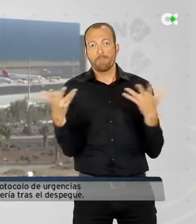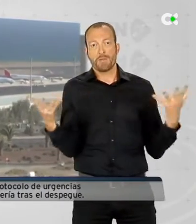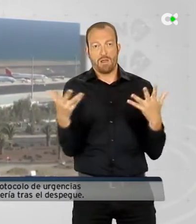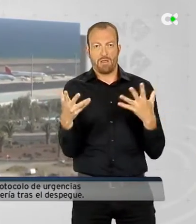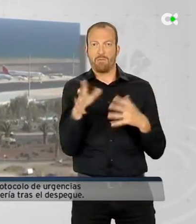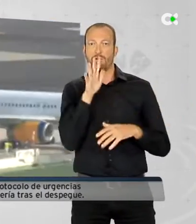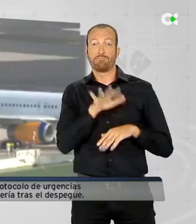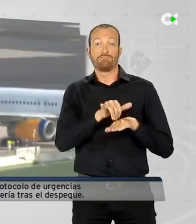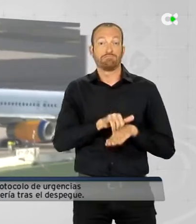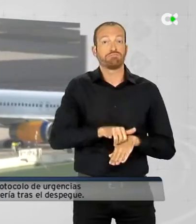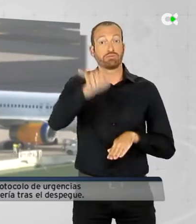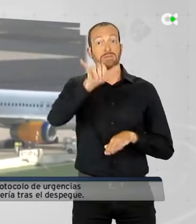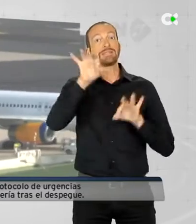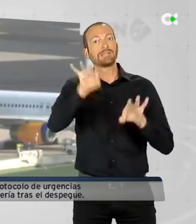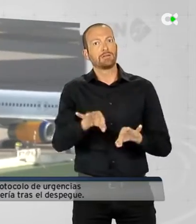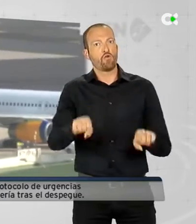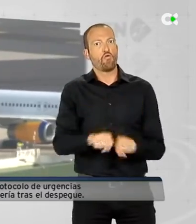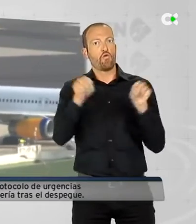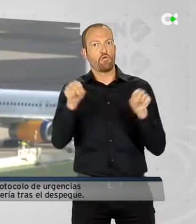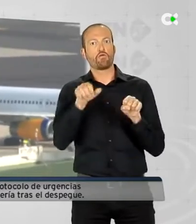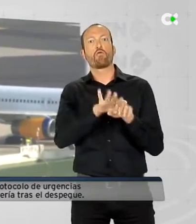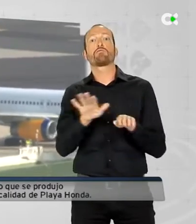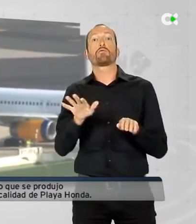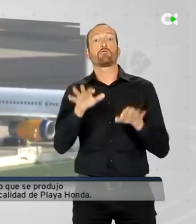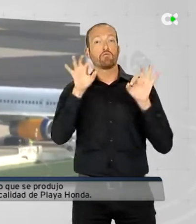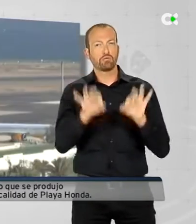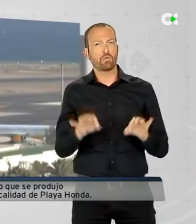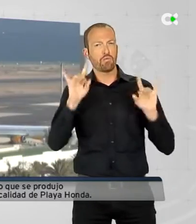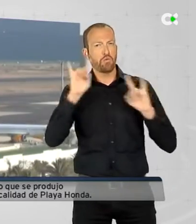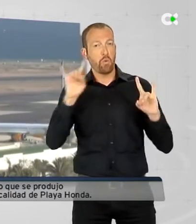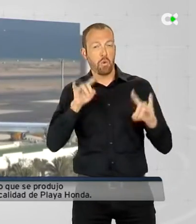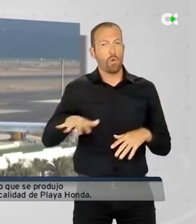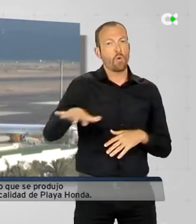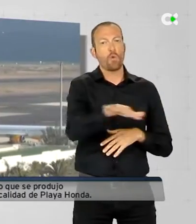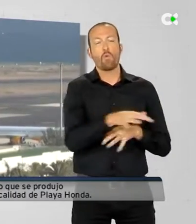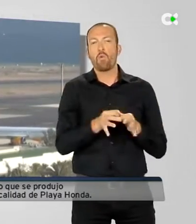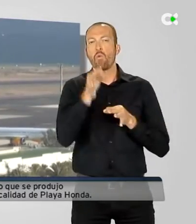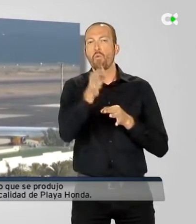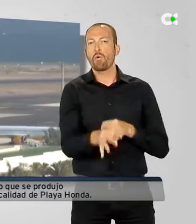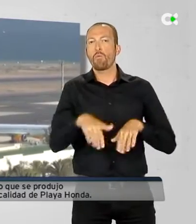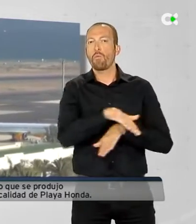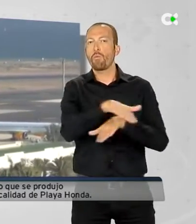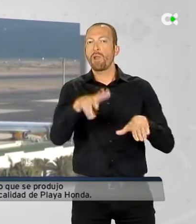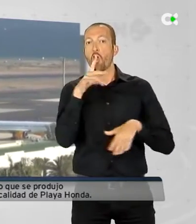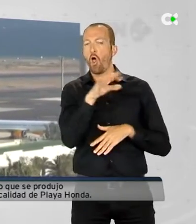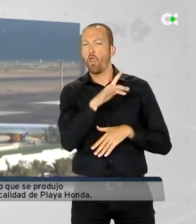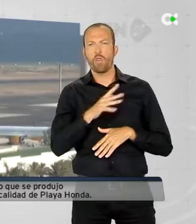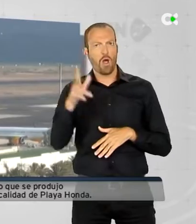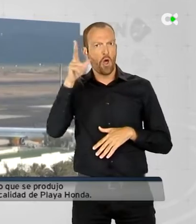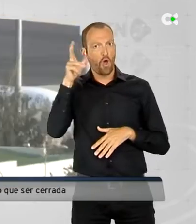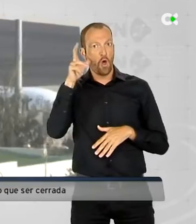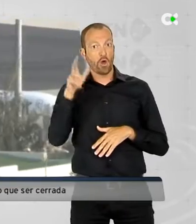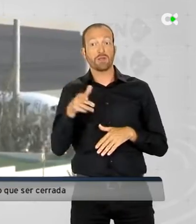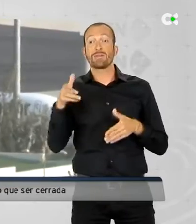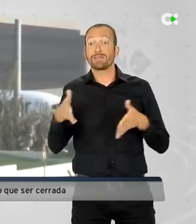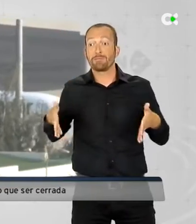de urgencias tras sufrir una avería tras el despegue. El estruendo que se produjo se escuchó en la localidad de Playa Honda. La pista